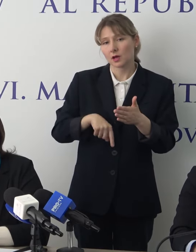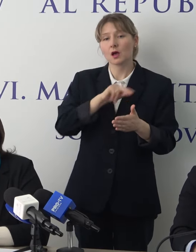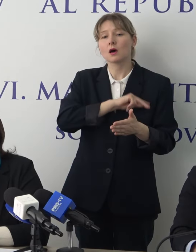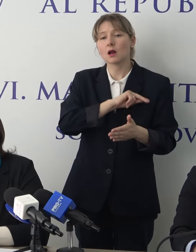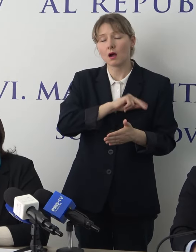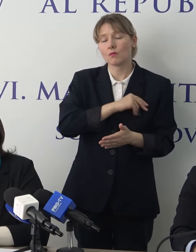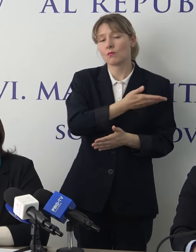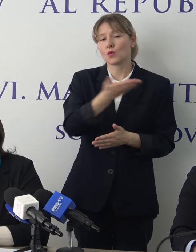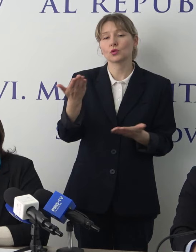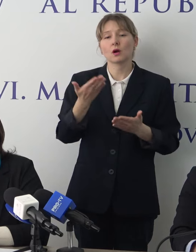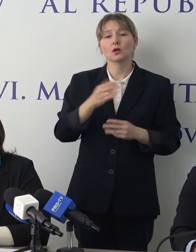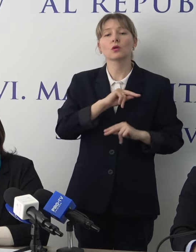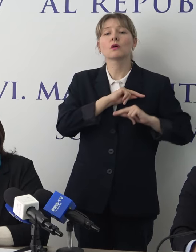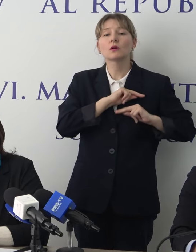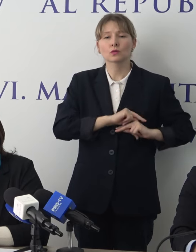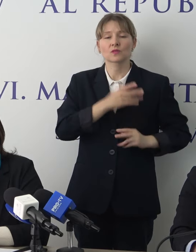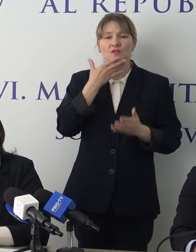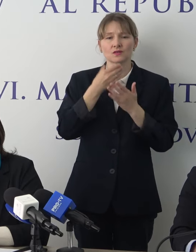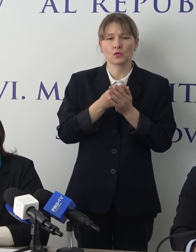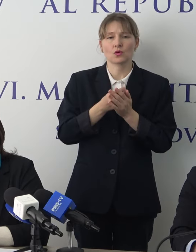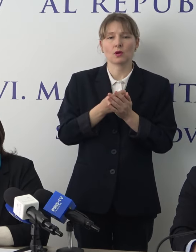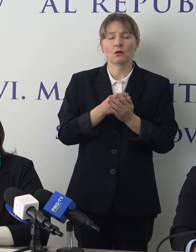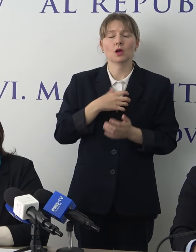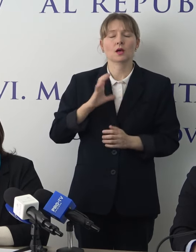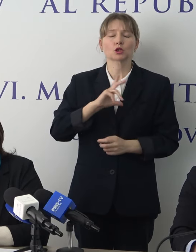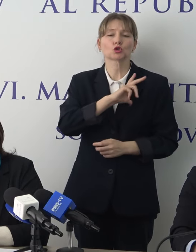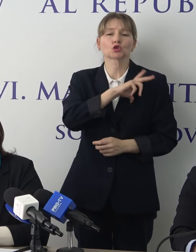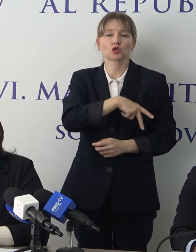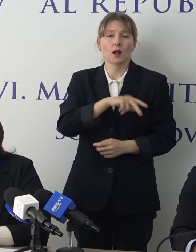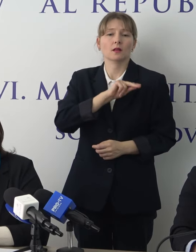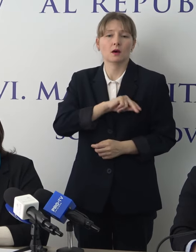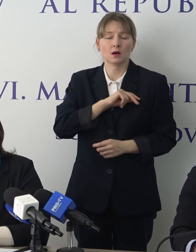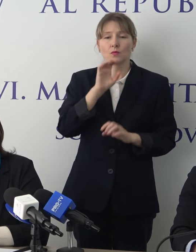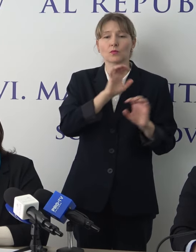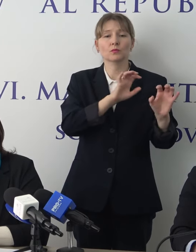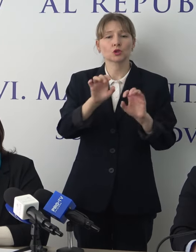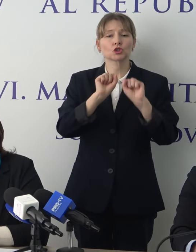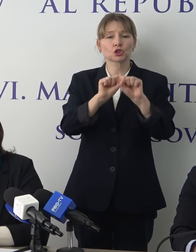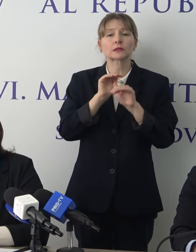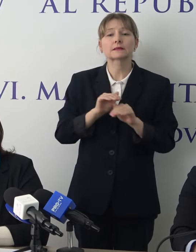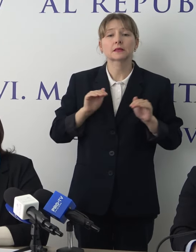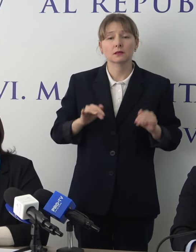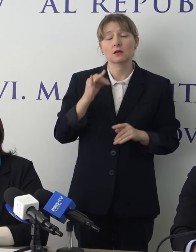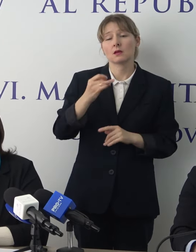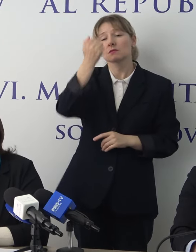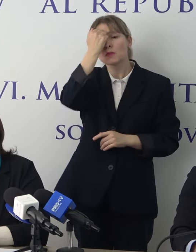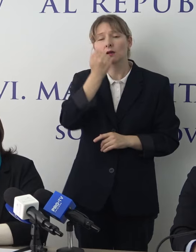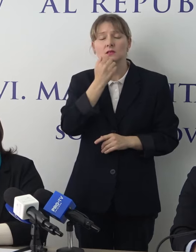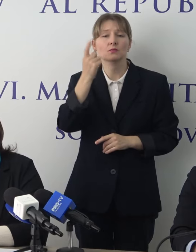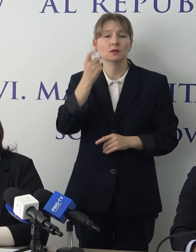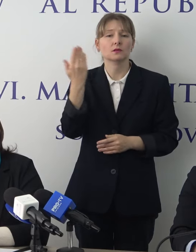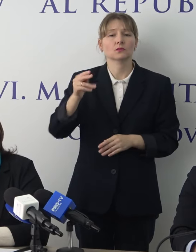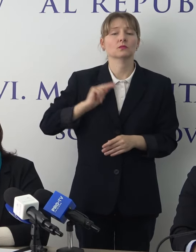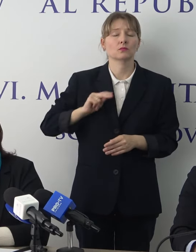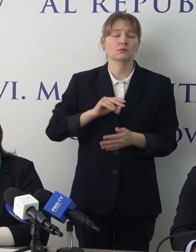pe care o fac lucrătorii sociali și specialiștii în protecția copilului și să-mi exprim recunoștința pentru angajamentul continuu